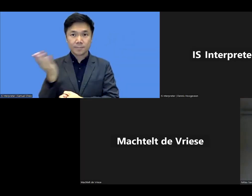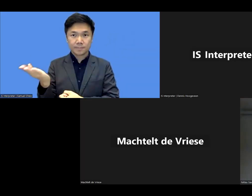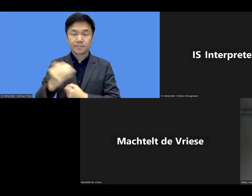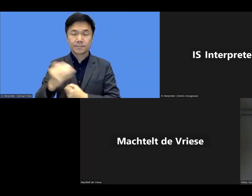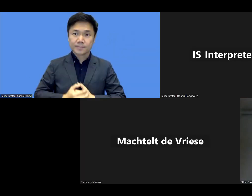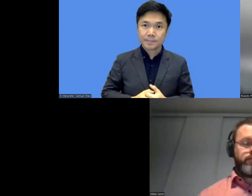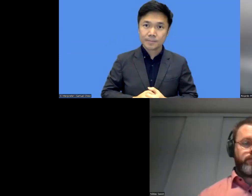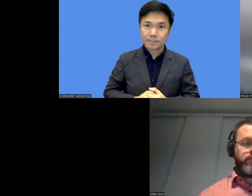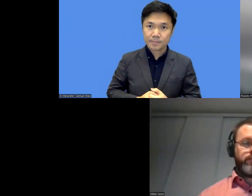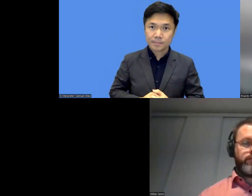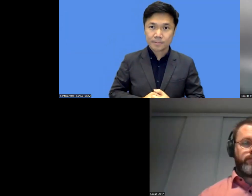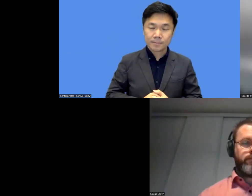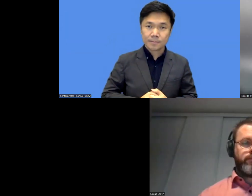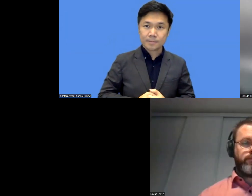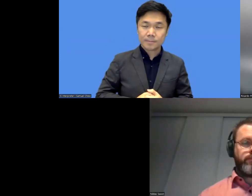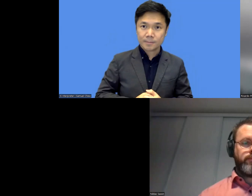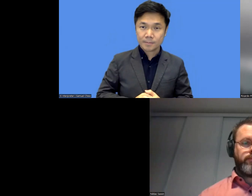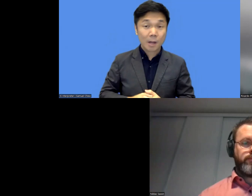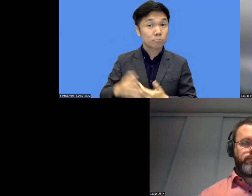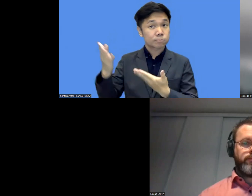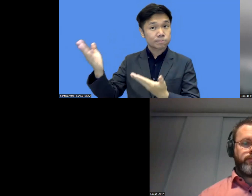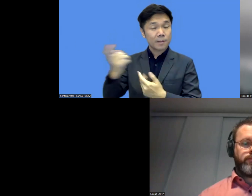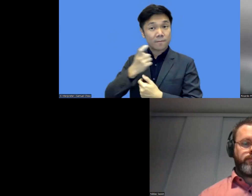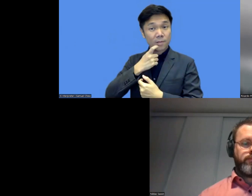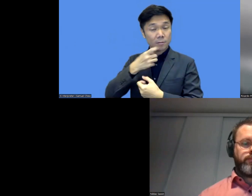va a hablar sobre